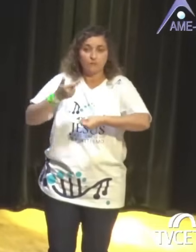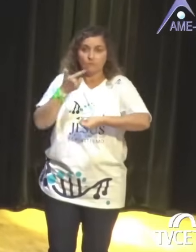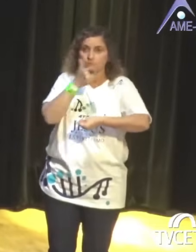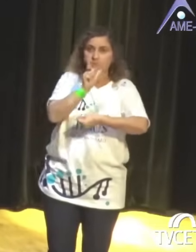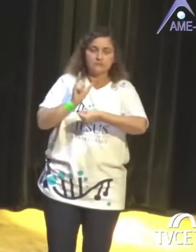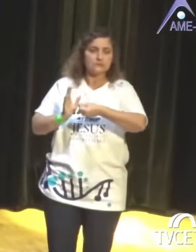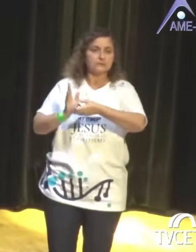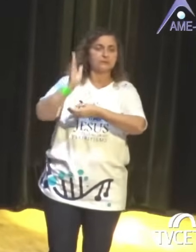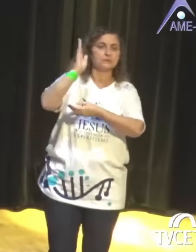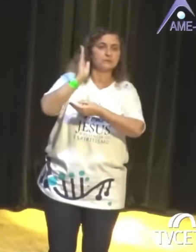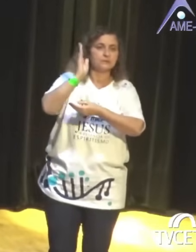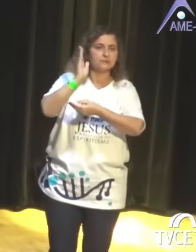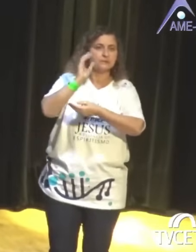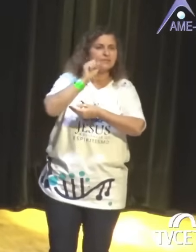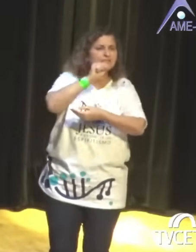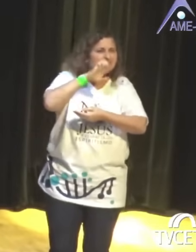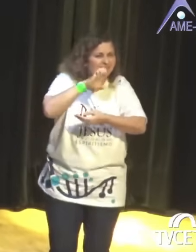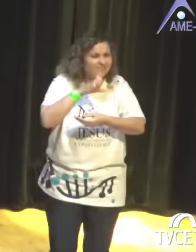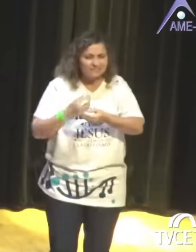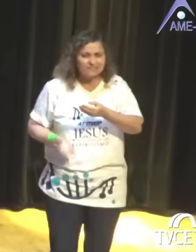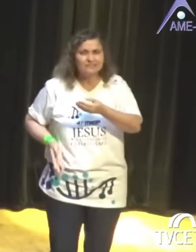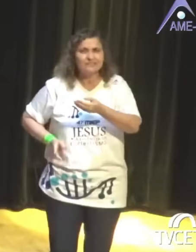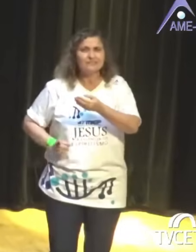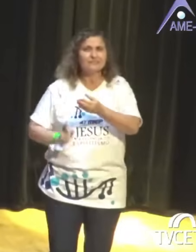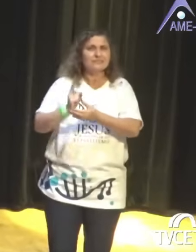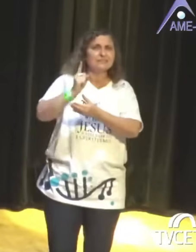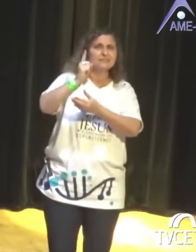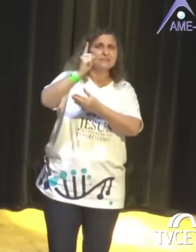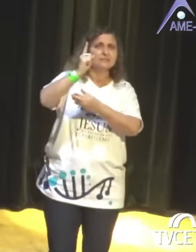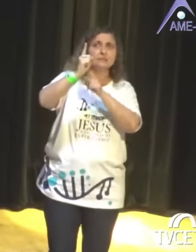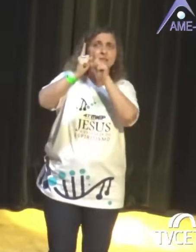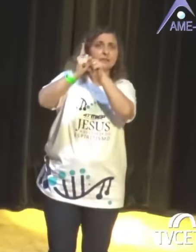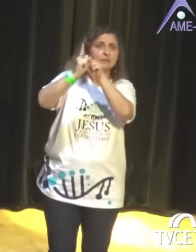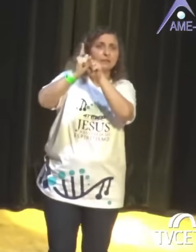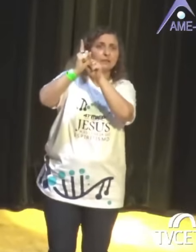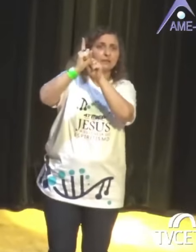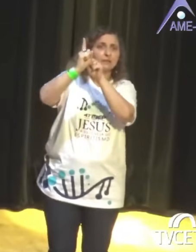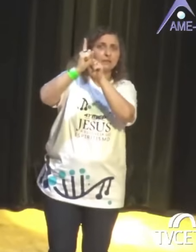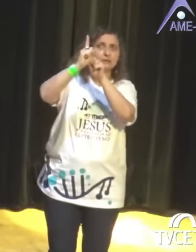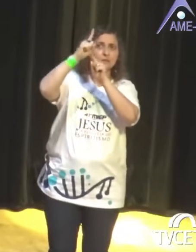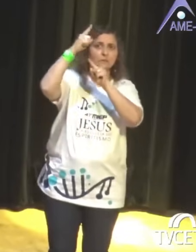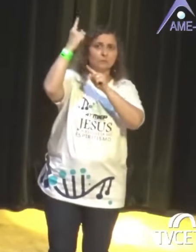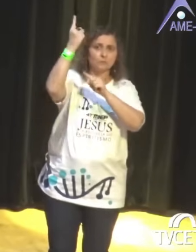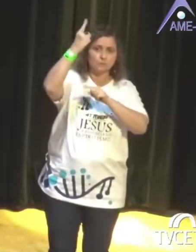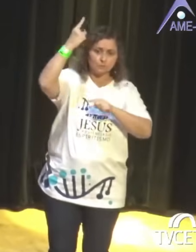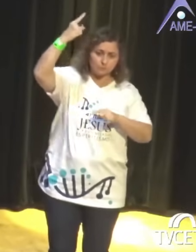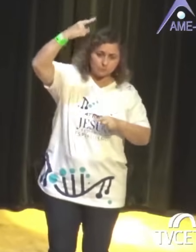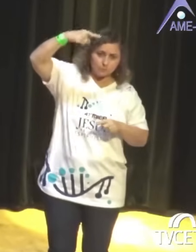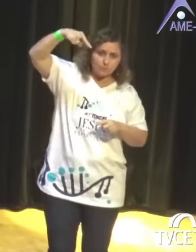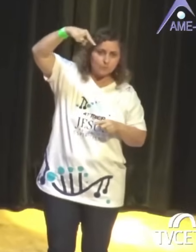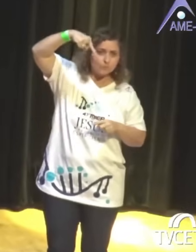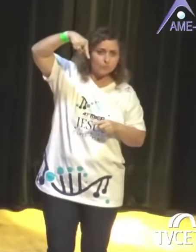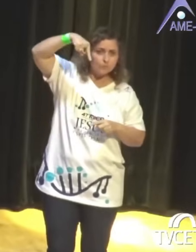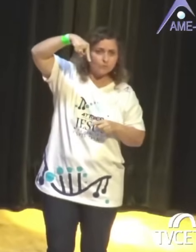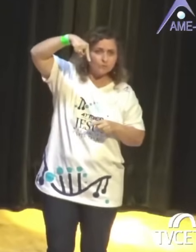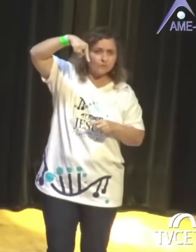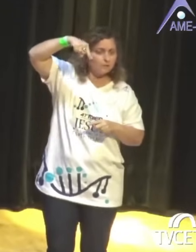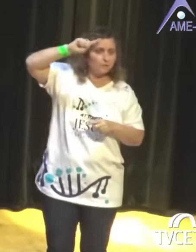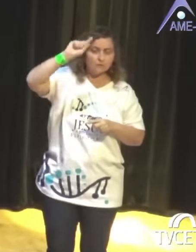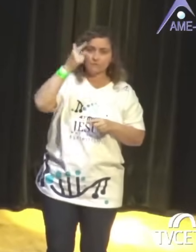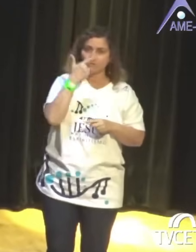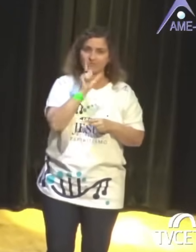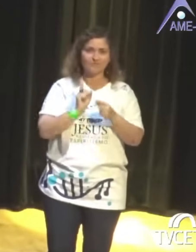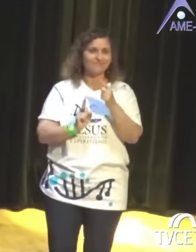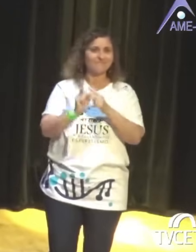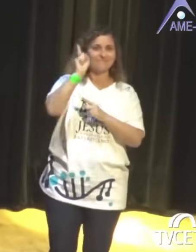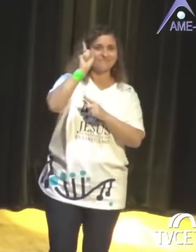for mantido ele começa a desempenhar um papel reverso ao invés de lançar a cápsula